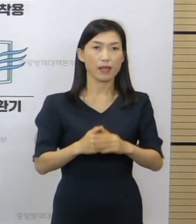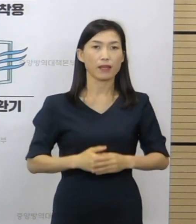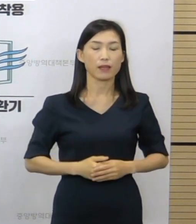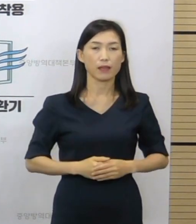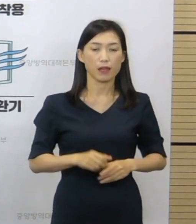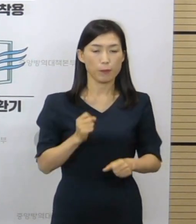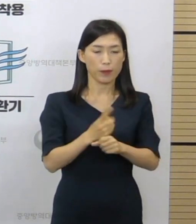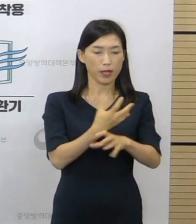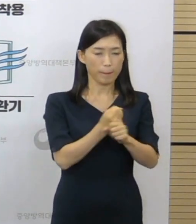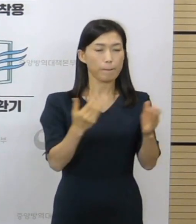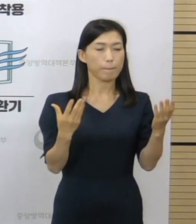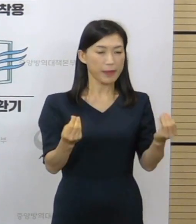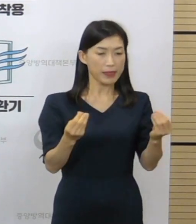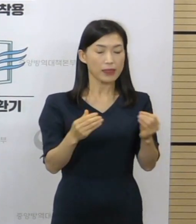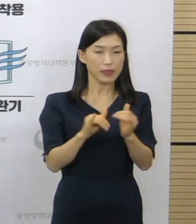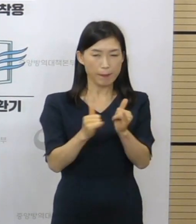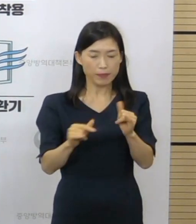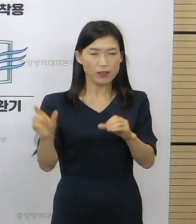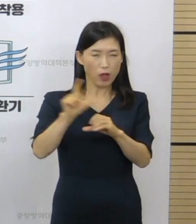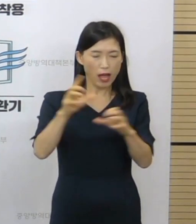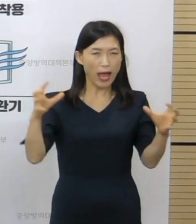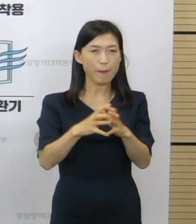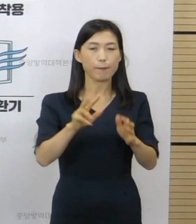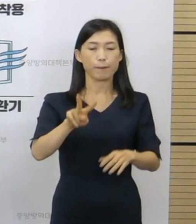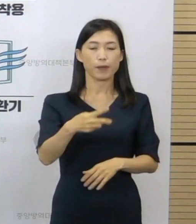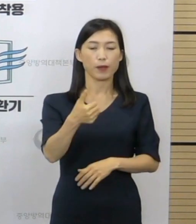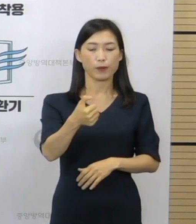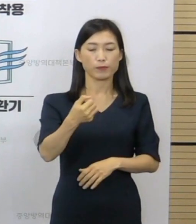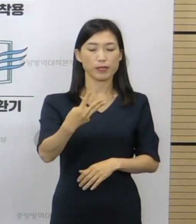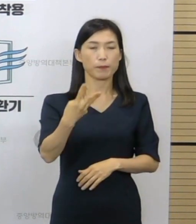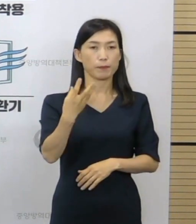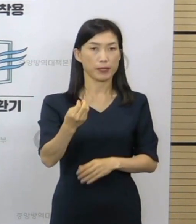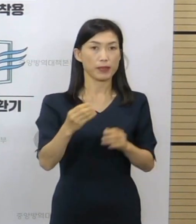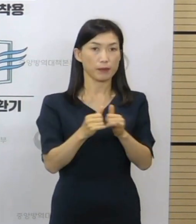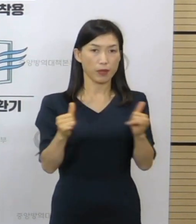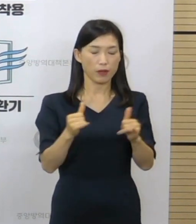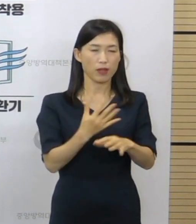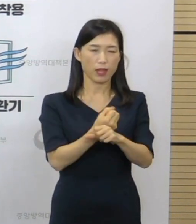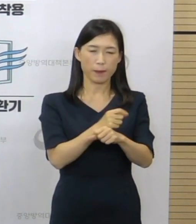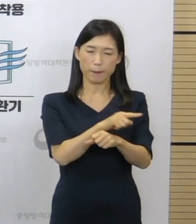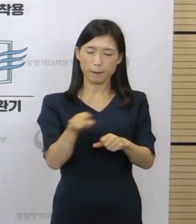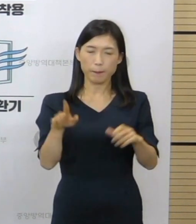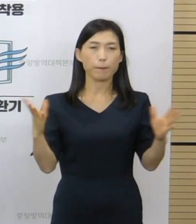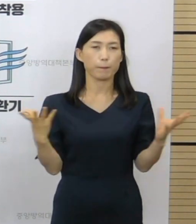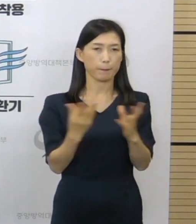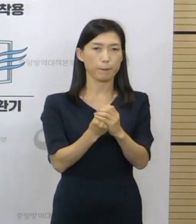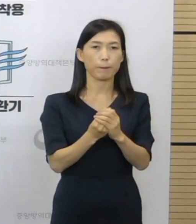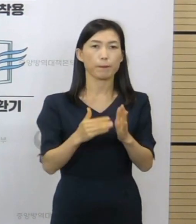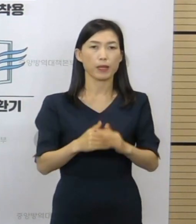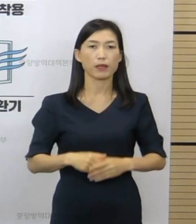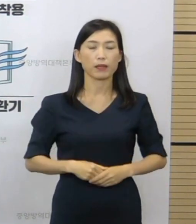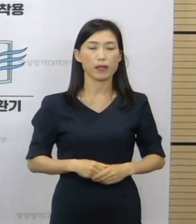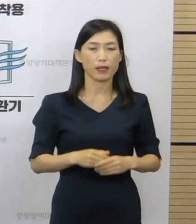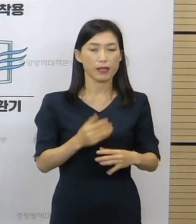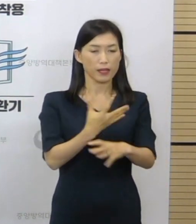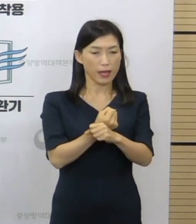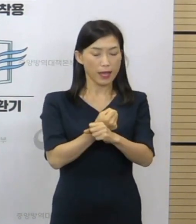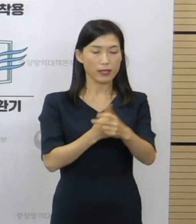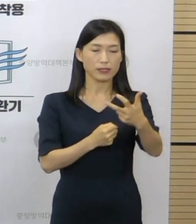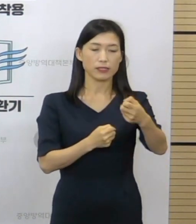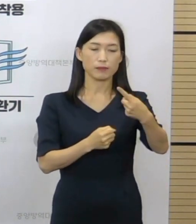이미 예약을 마친 분들을 포함하여 총 253 만여 명의 예약을 완료하셔야 습니다 예약률이 은